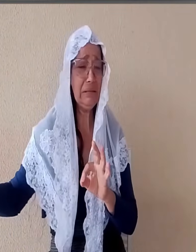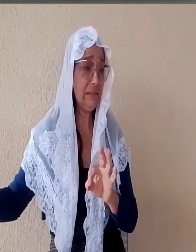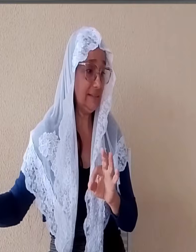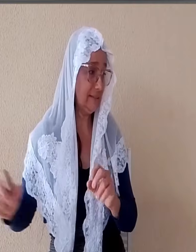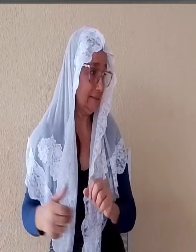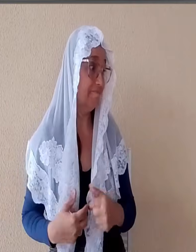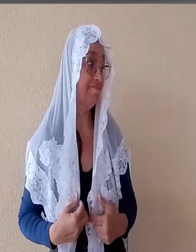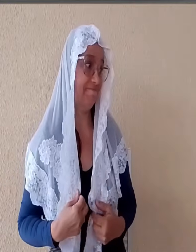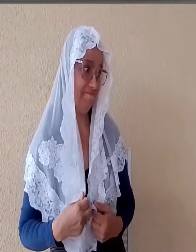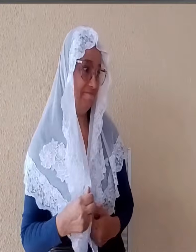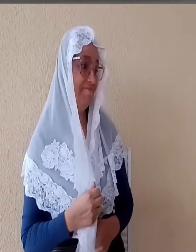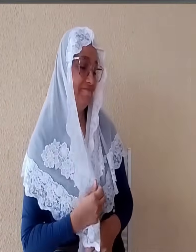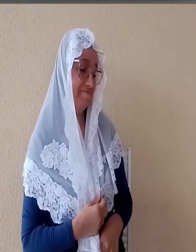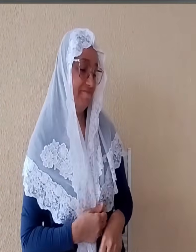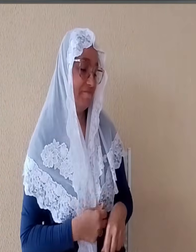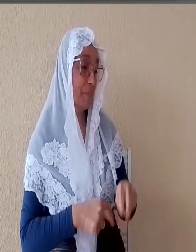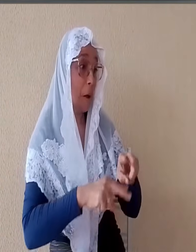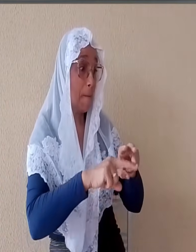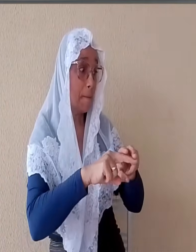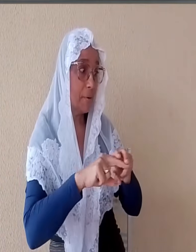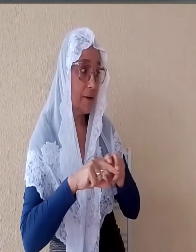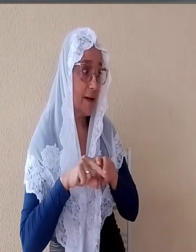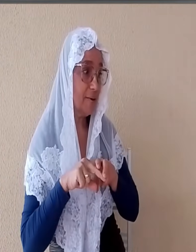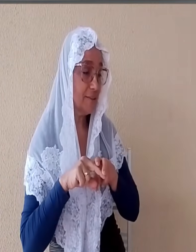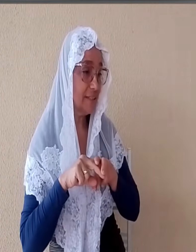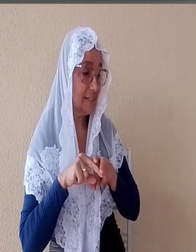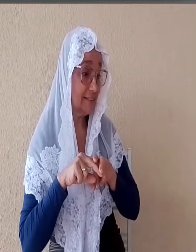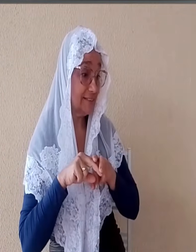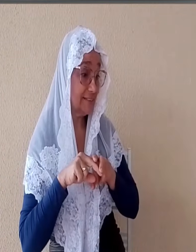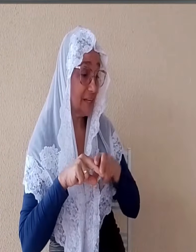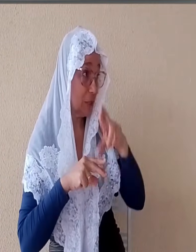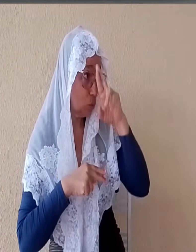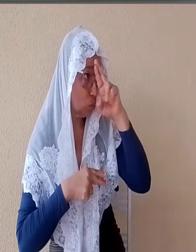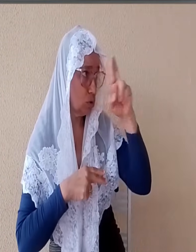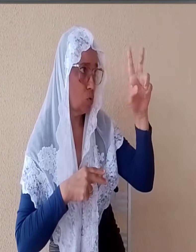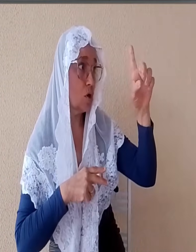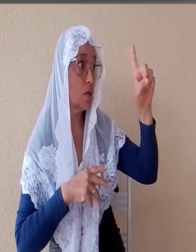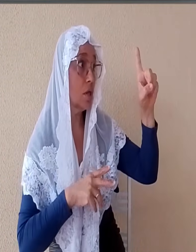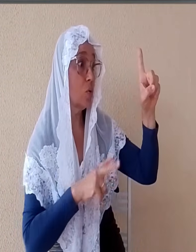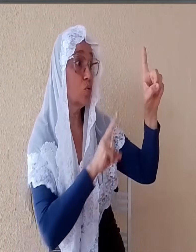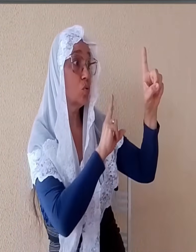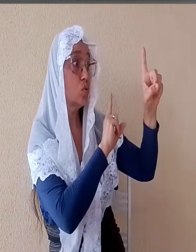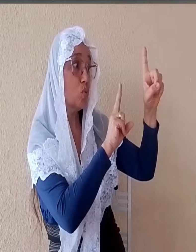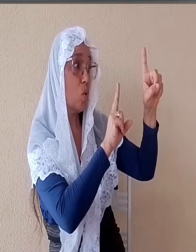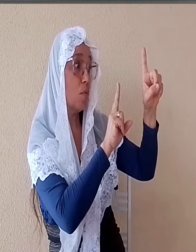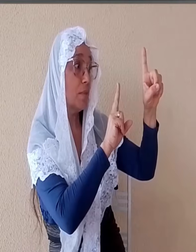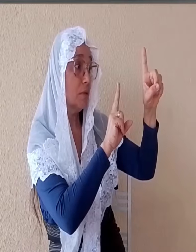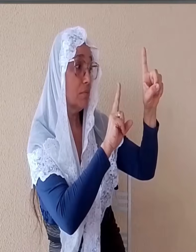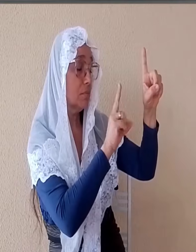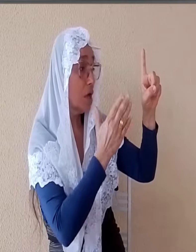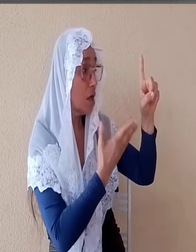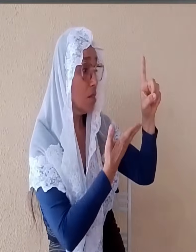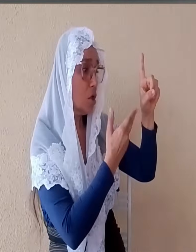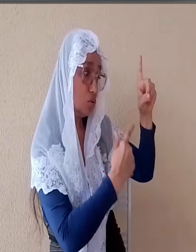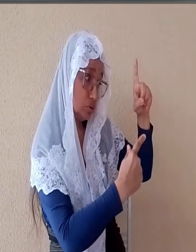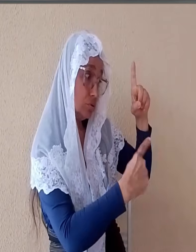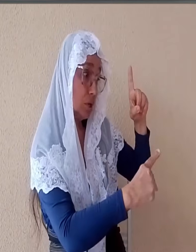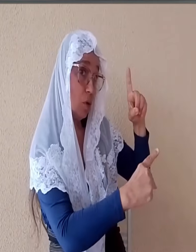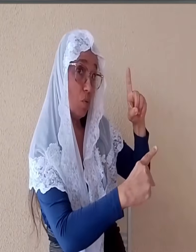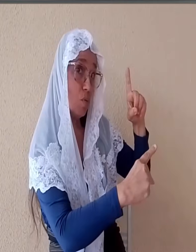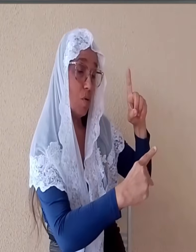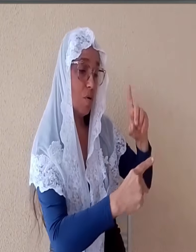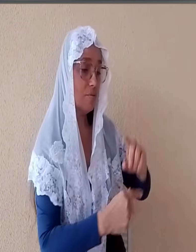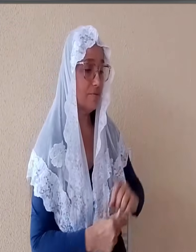por causa do nome do Senhor, teu Deus. Porquanto ouvimos a sua